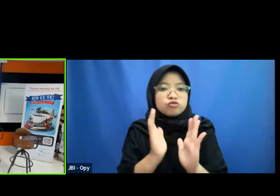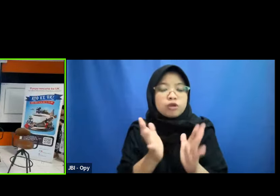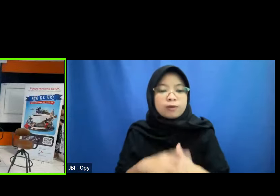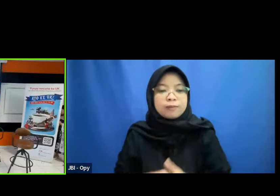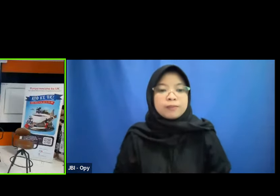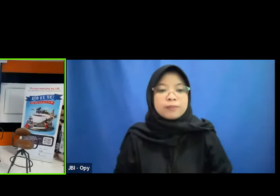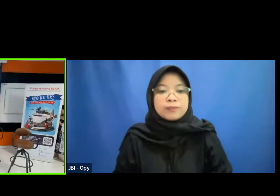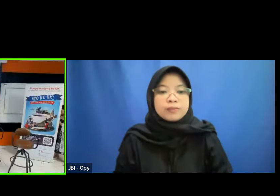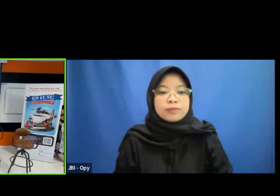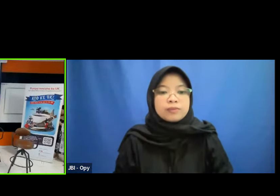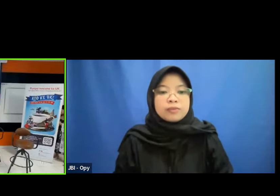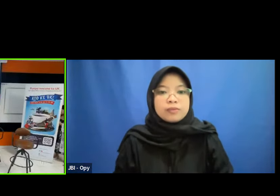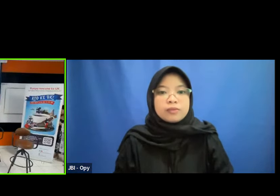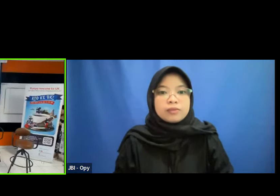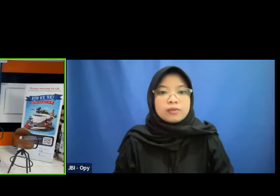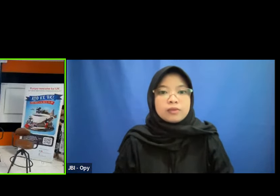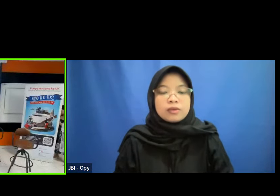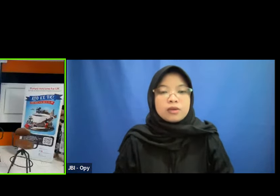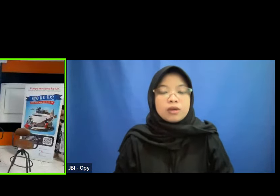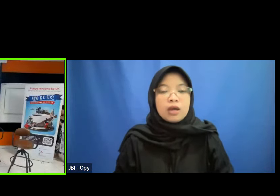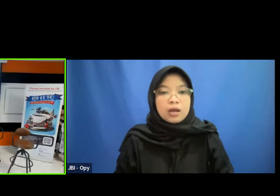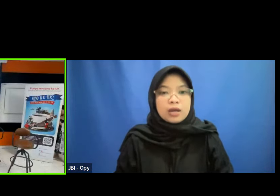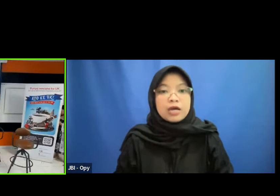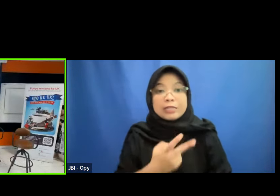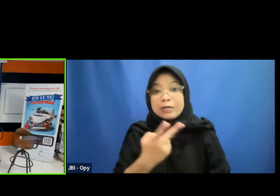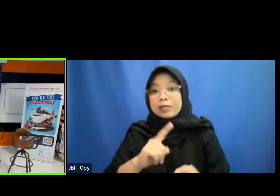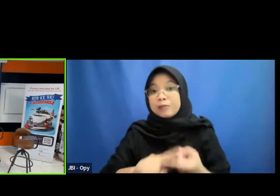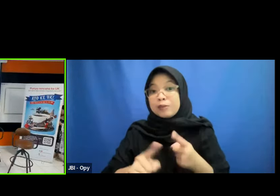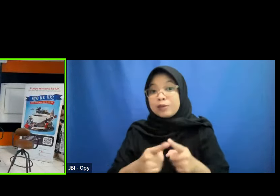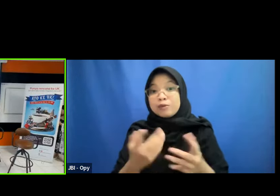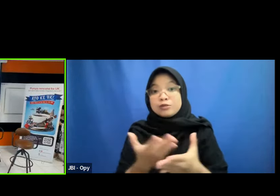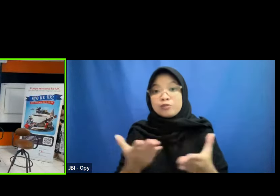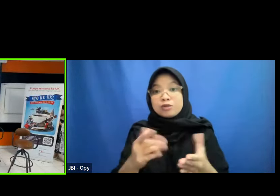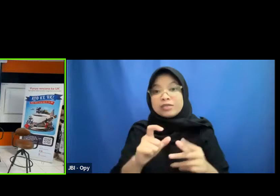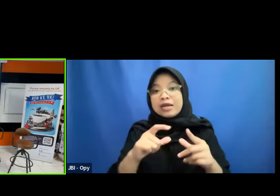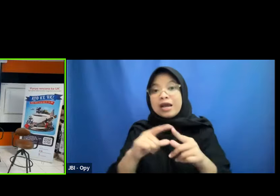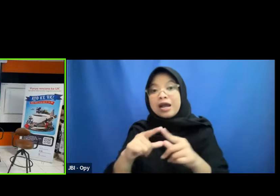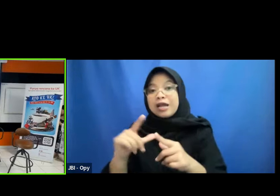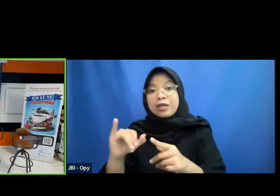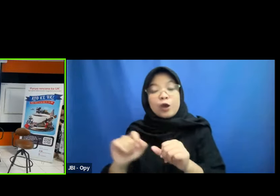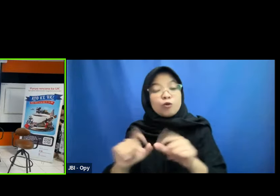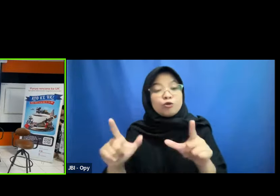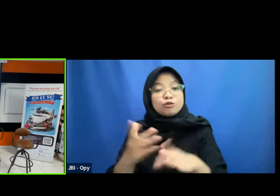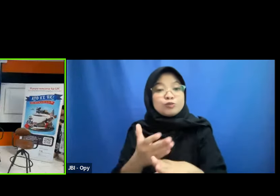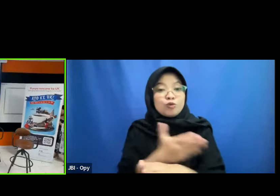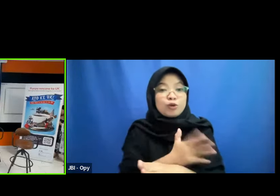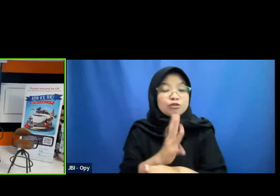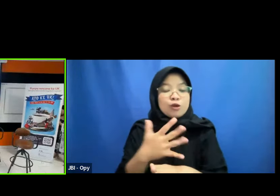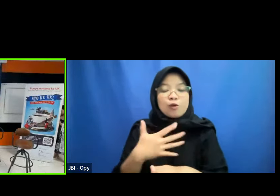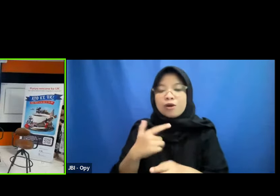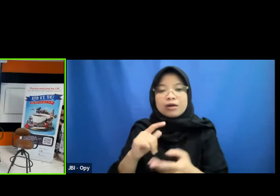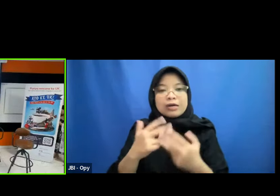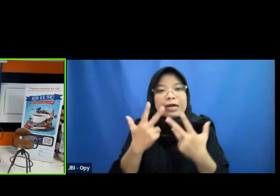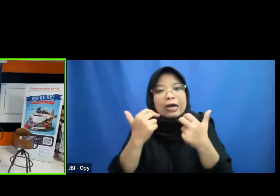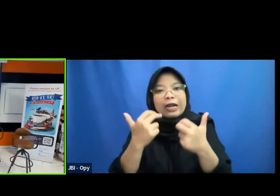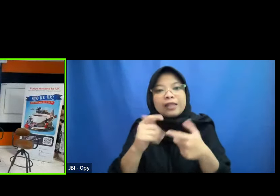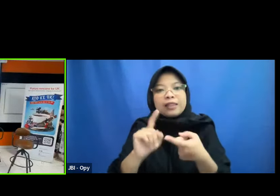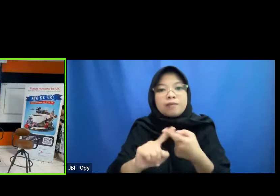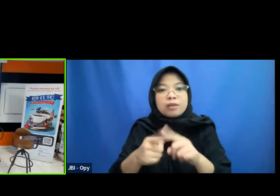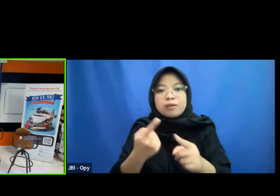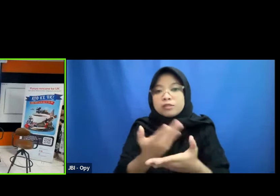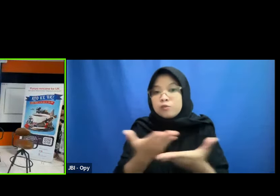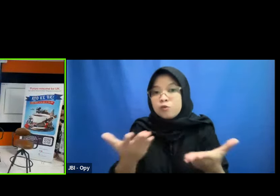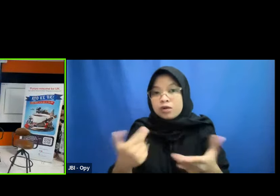tapi paling paling the best Thank you adalah buat teman-teman Cai sihing alumni Association Indonesia dan juga tim chef Bu